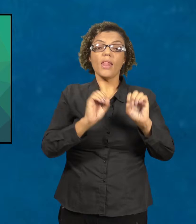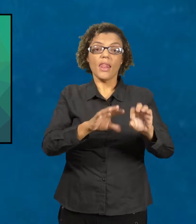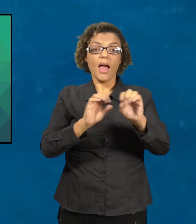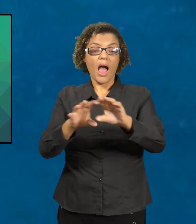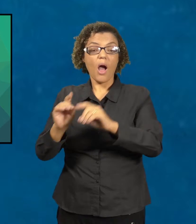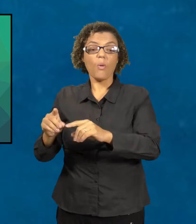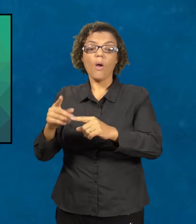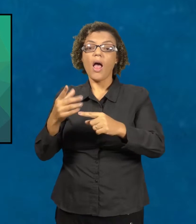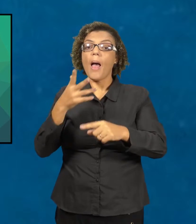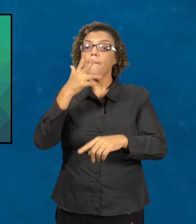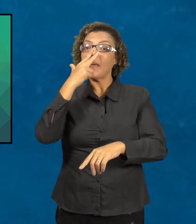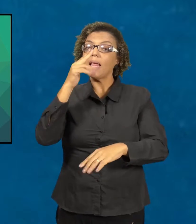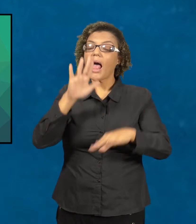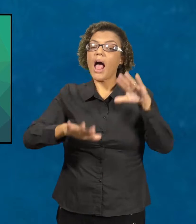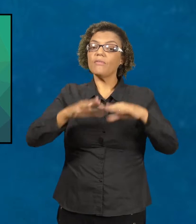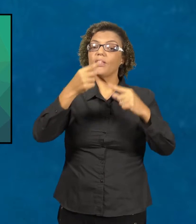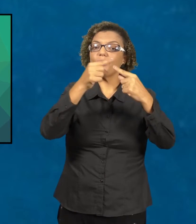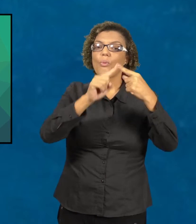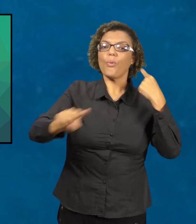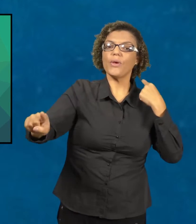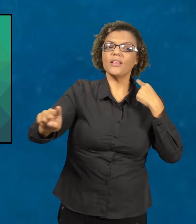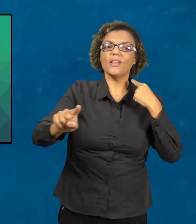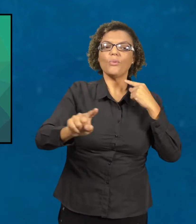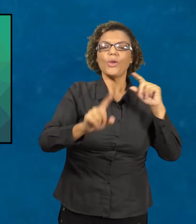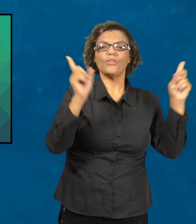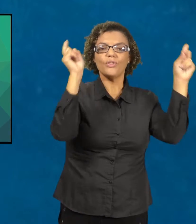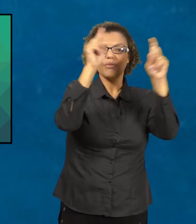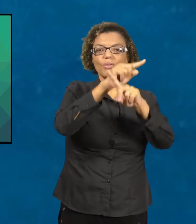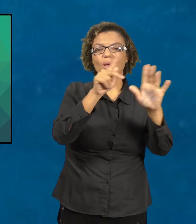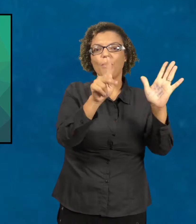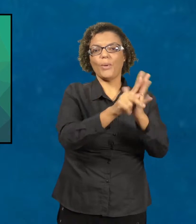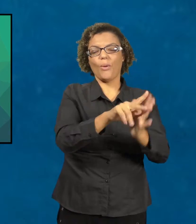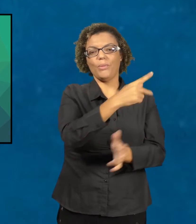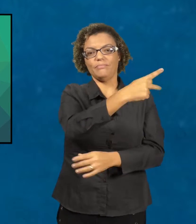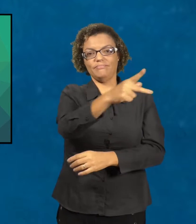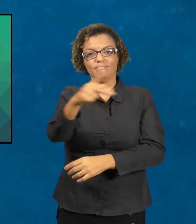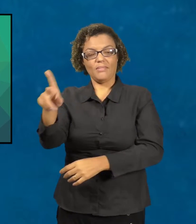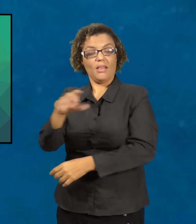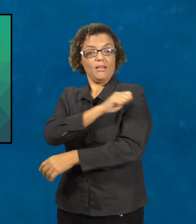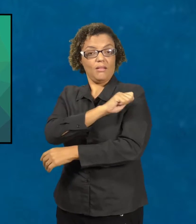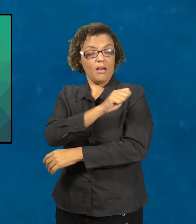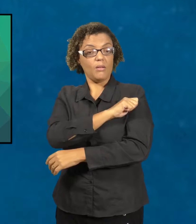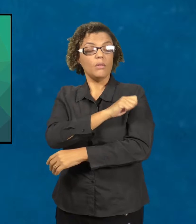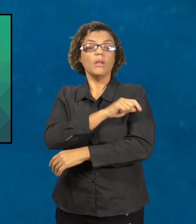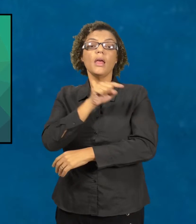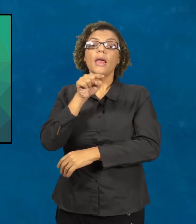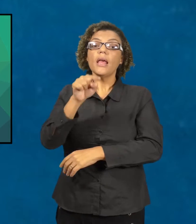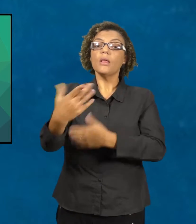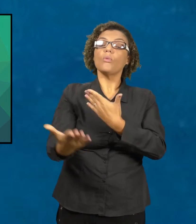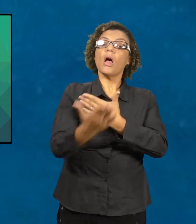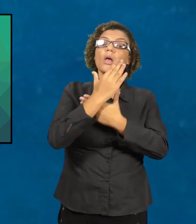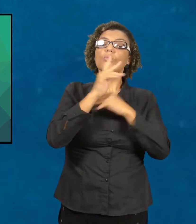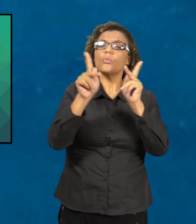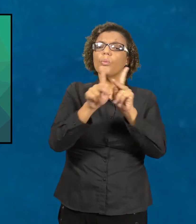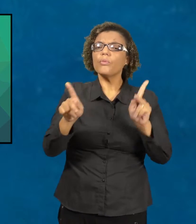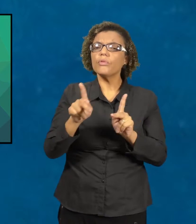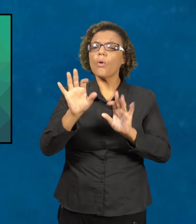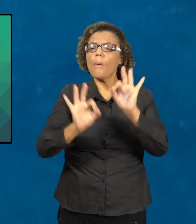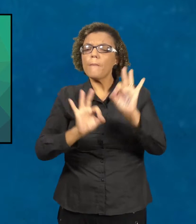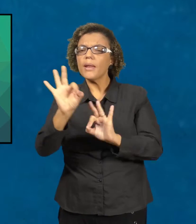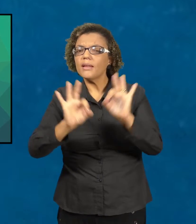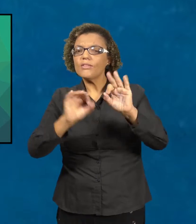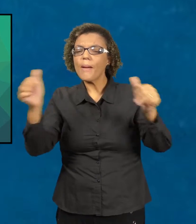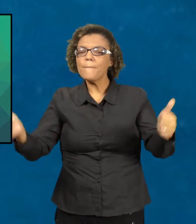com os picos de dificuldades apresentados pelos alunos. Isso também permite ao professor um melhor planejamento da sua